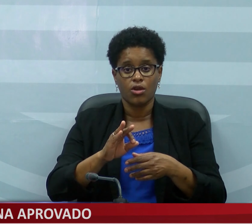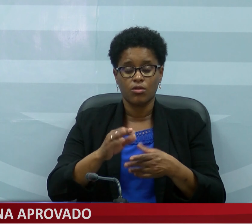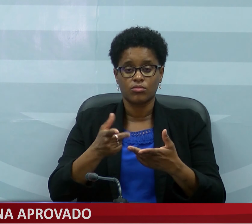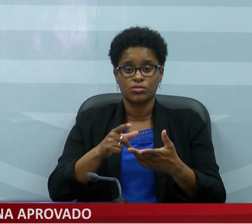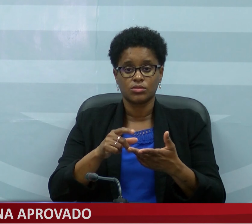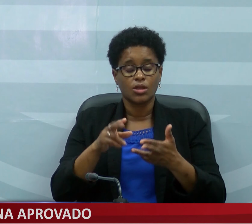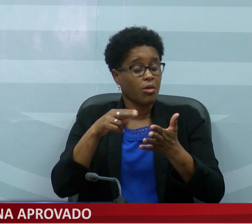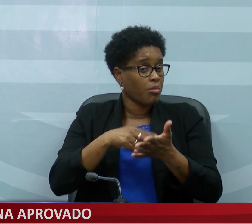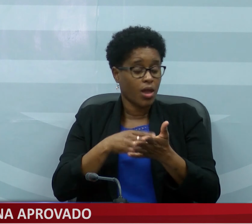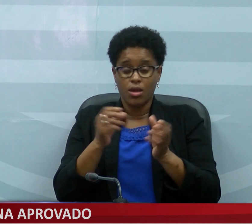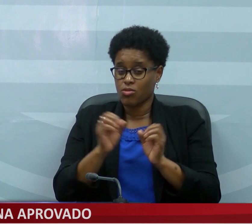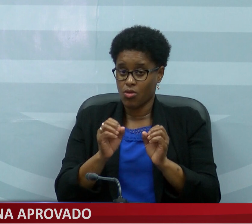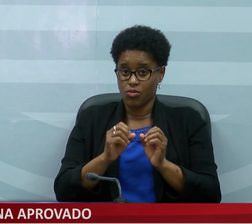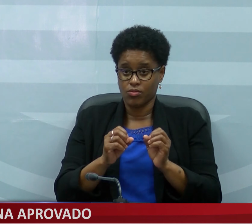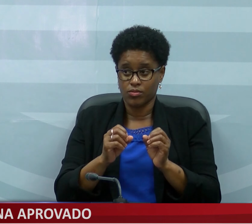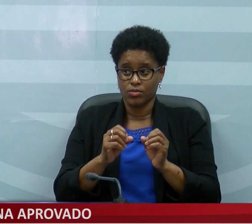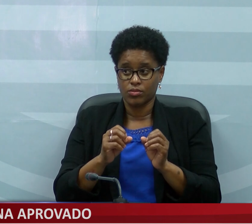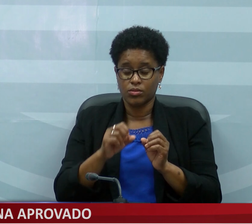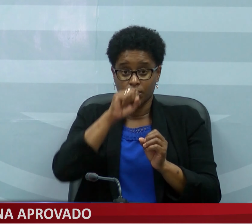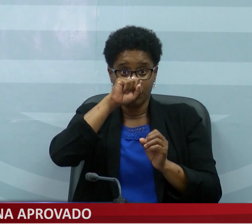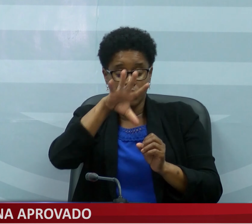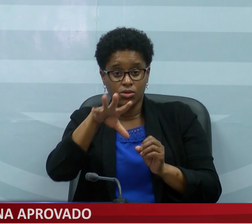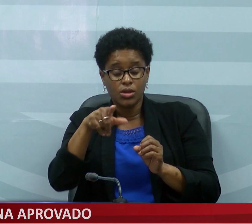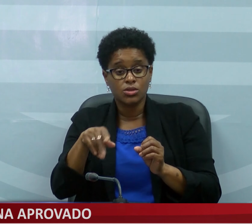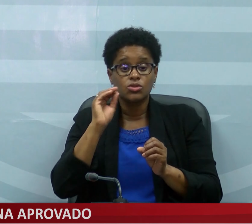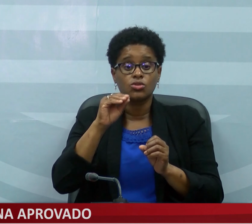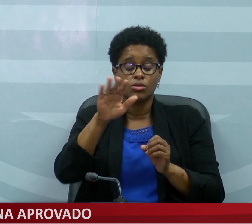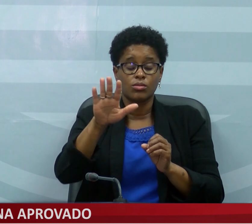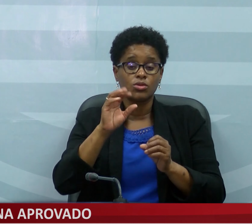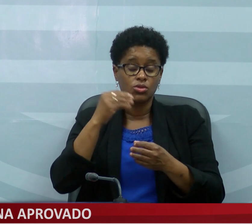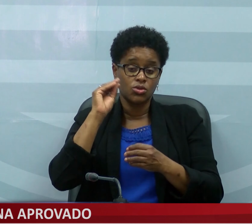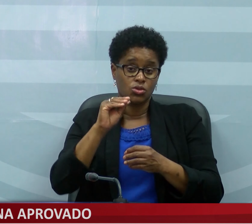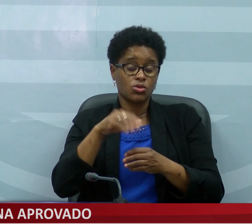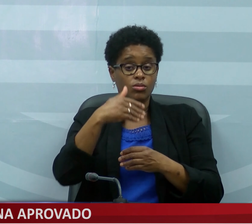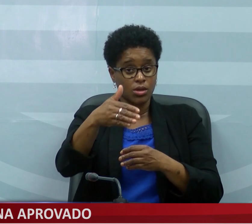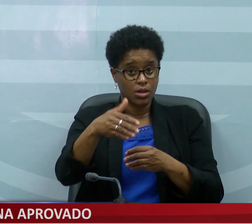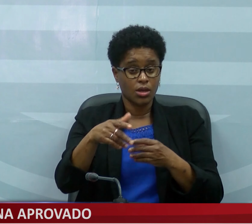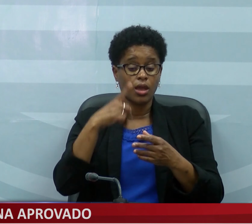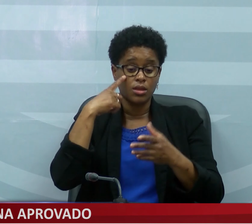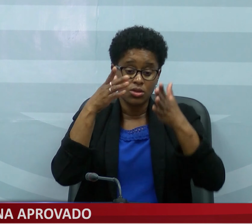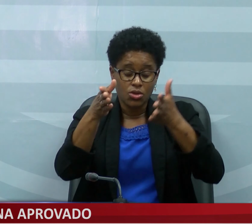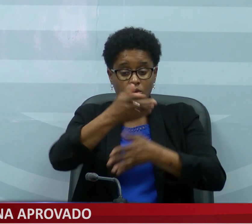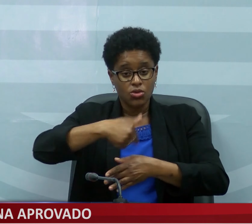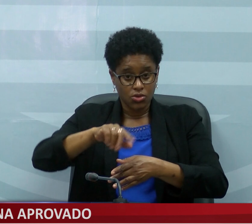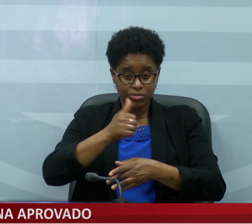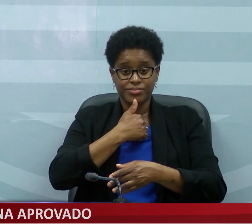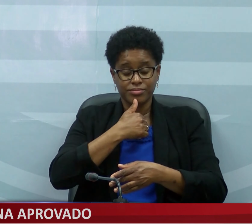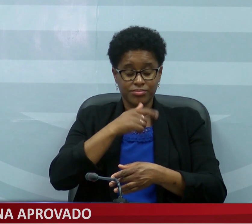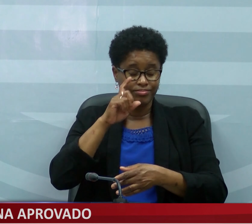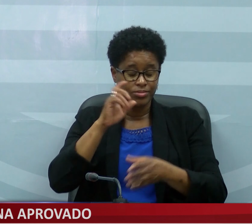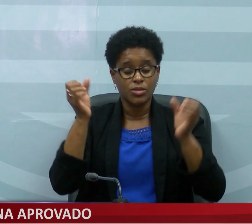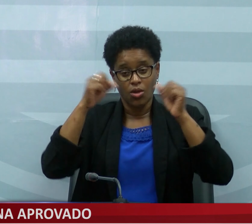a Inesperada isso chamará logo a atenção para a tomada de medidas em